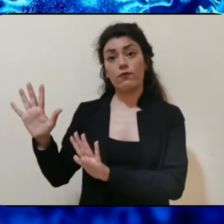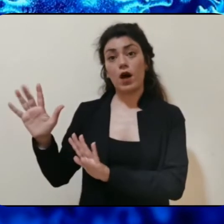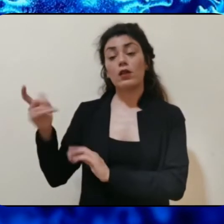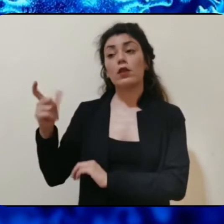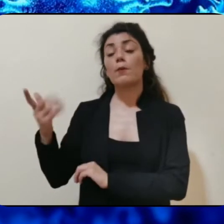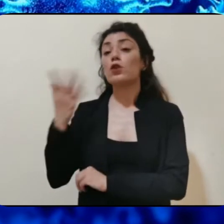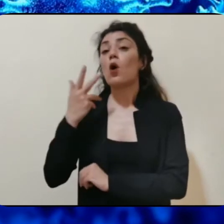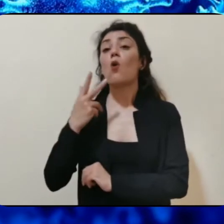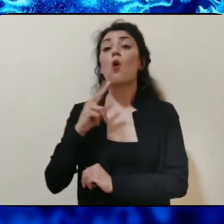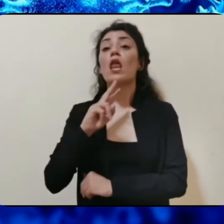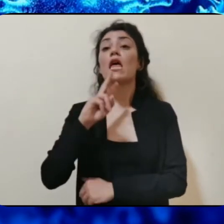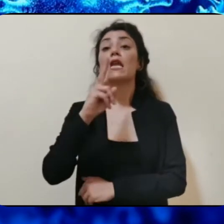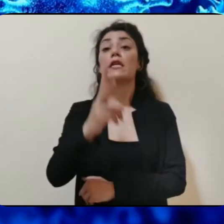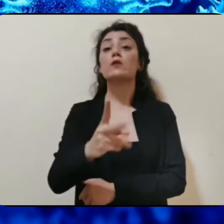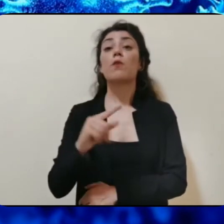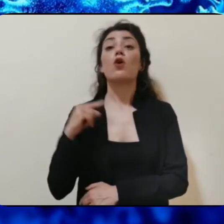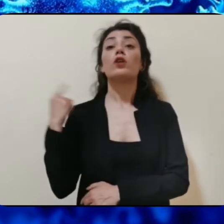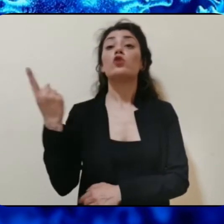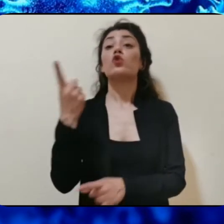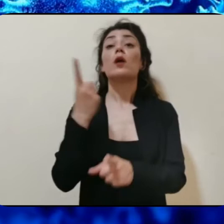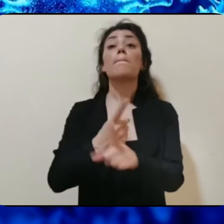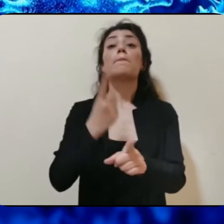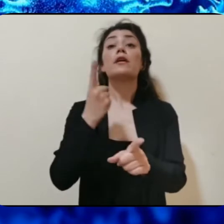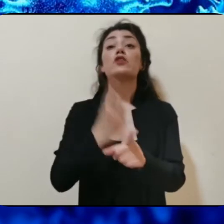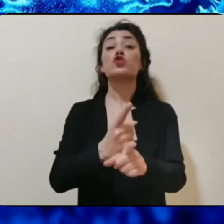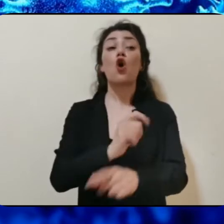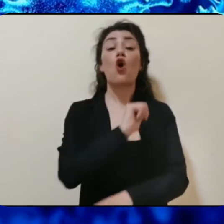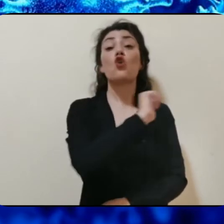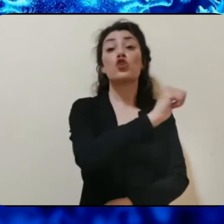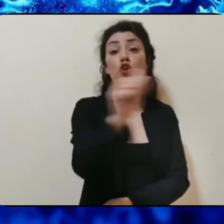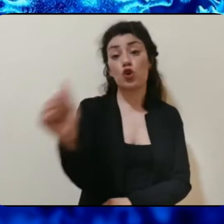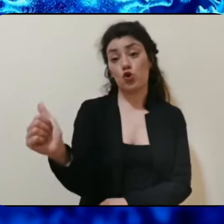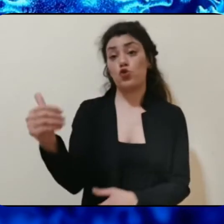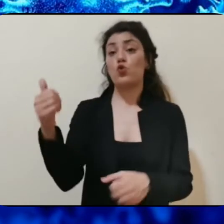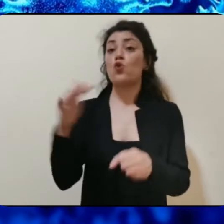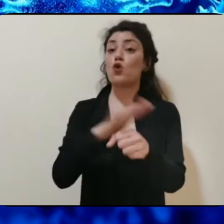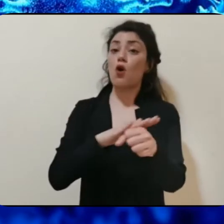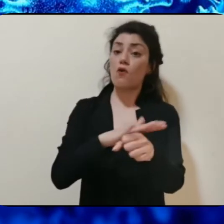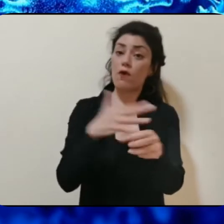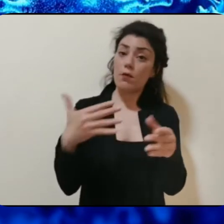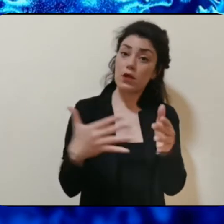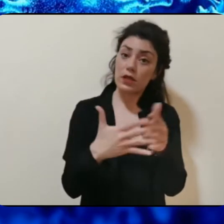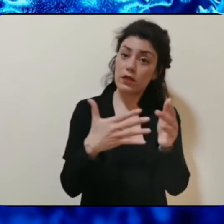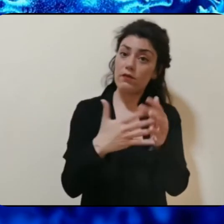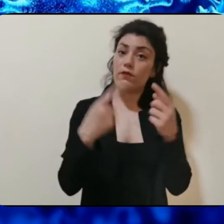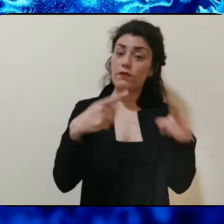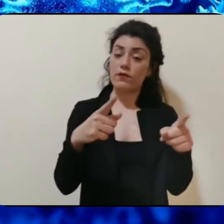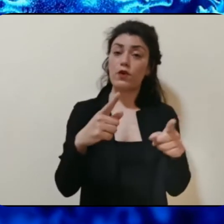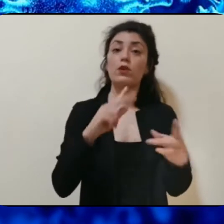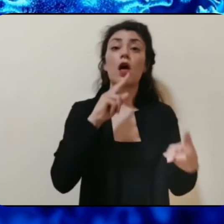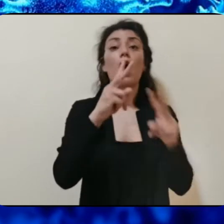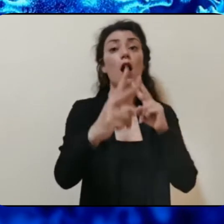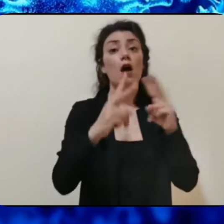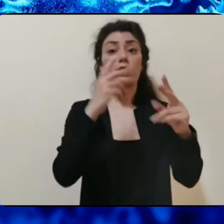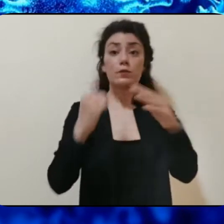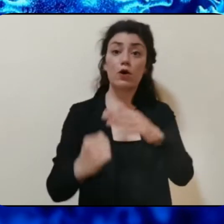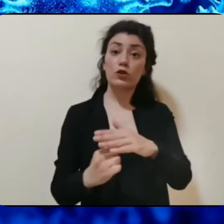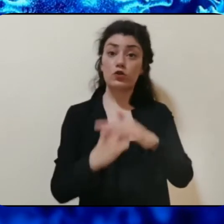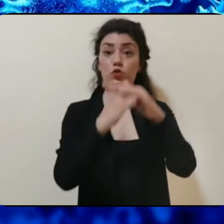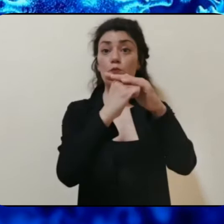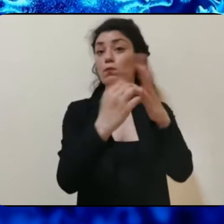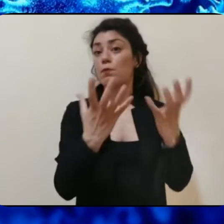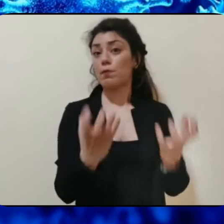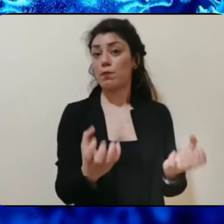proprio per rispondere a 360 gradi alle esigenze delle famiglie, quindi non